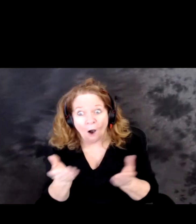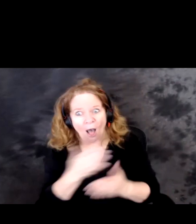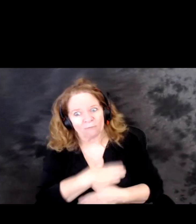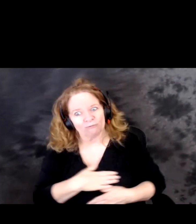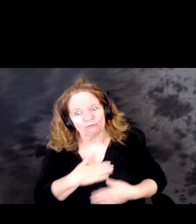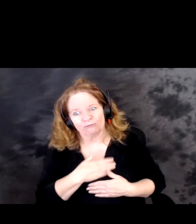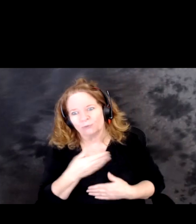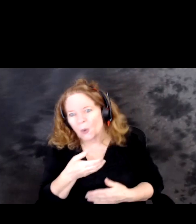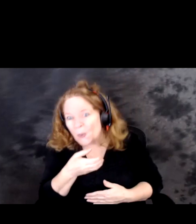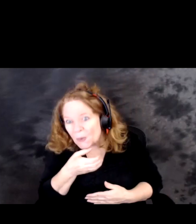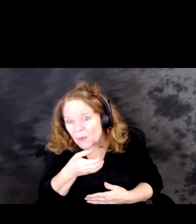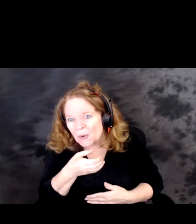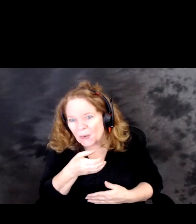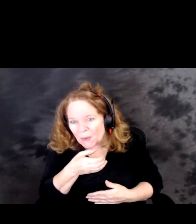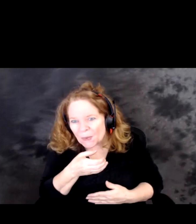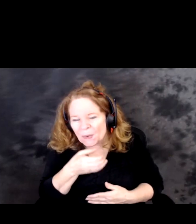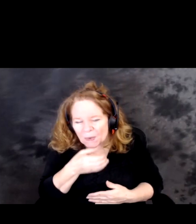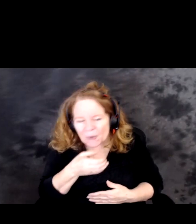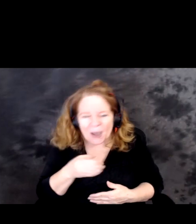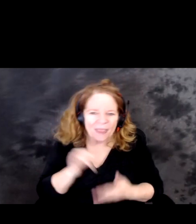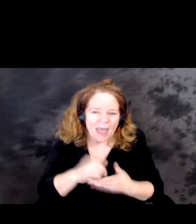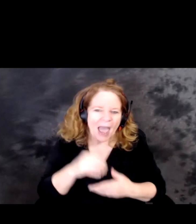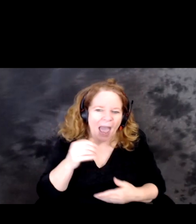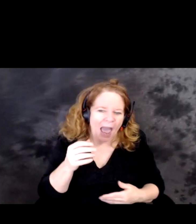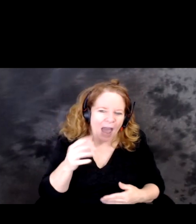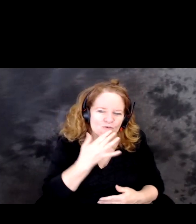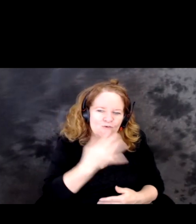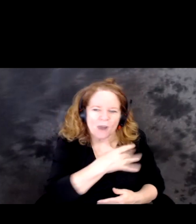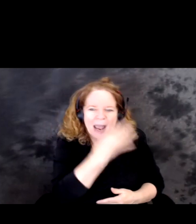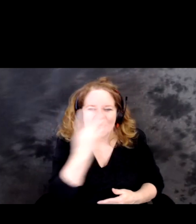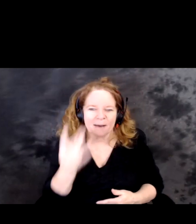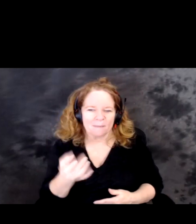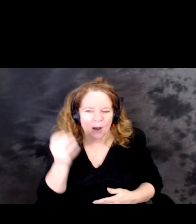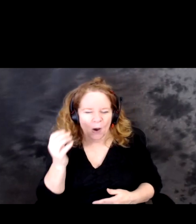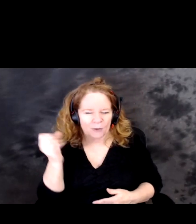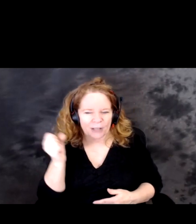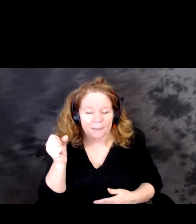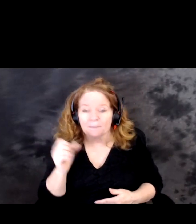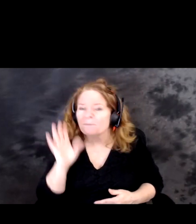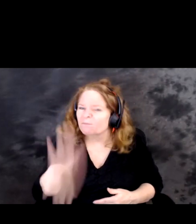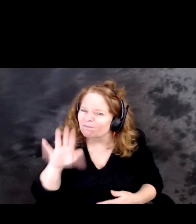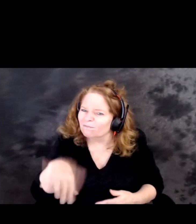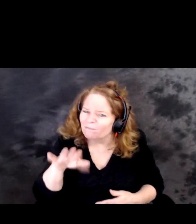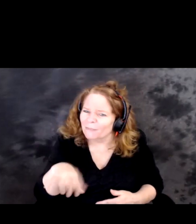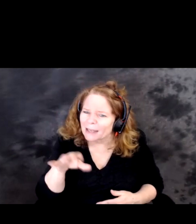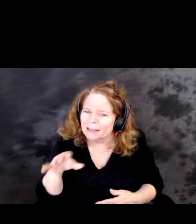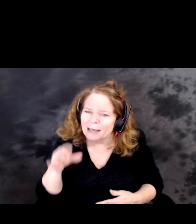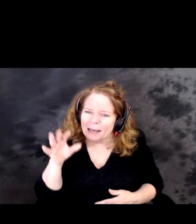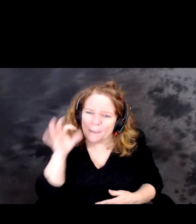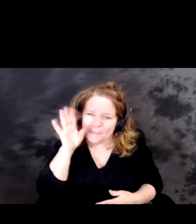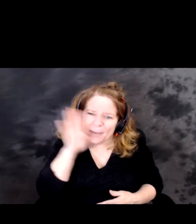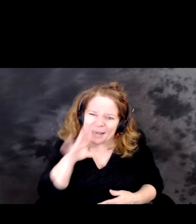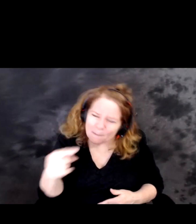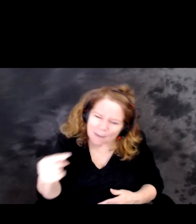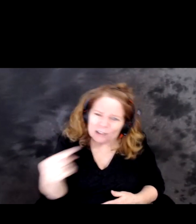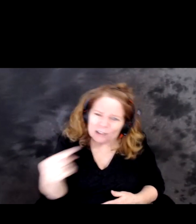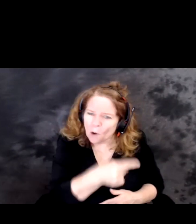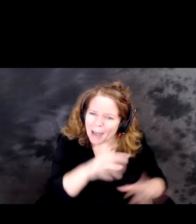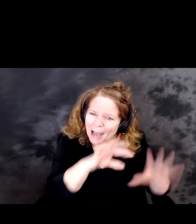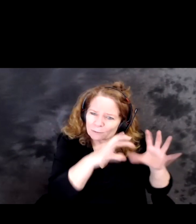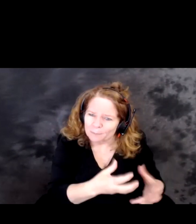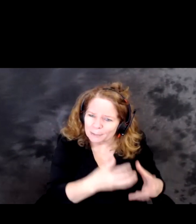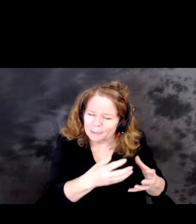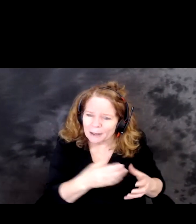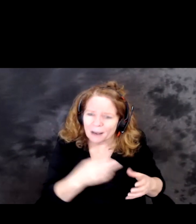Todos disfrutaron bebiendo el batido del arcoíris. No tenemos mucho tiempo. Shaky Shake,